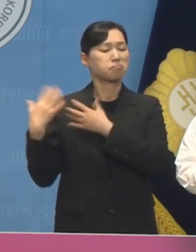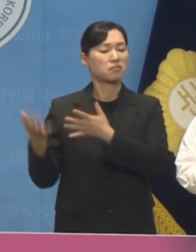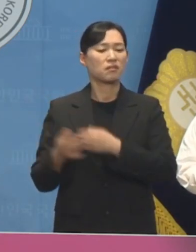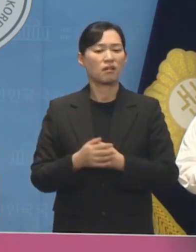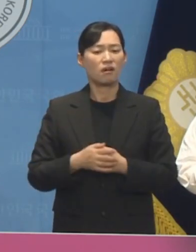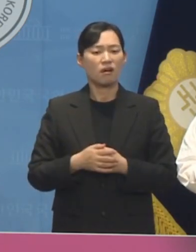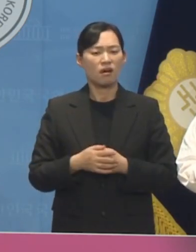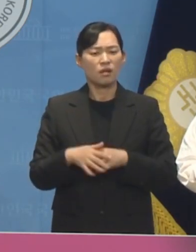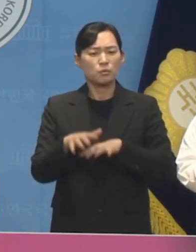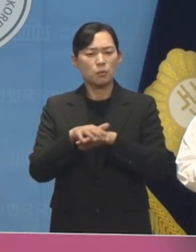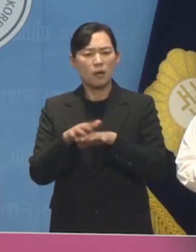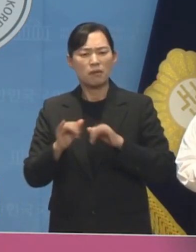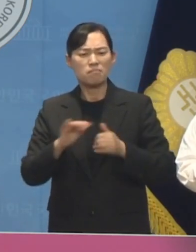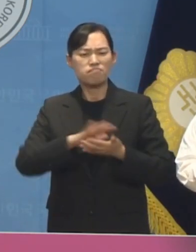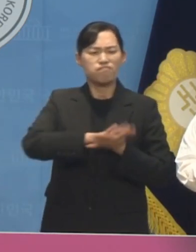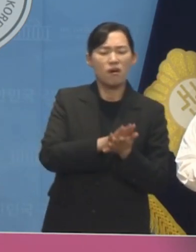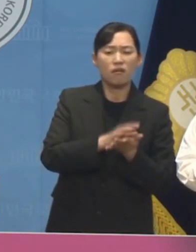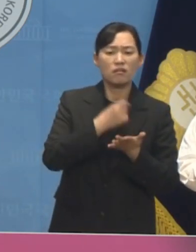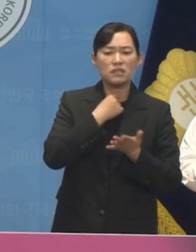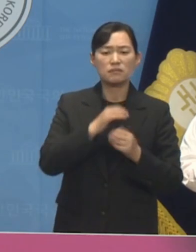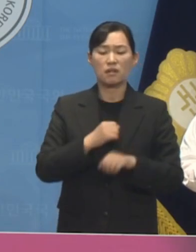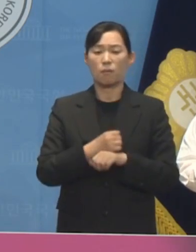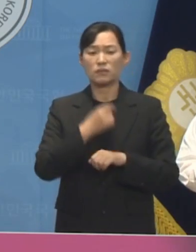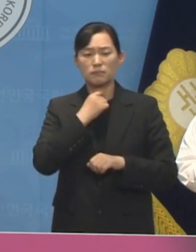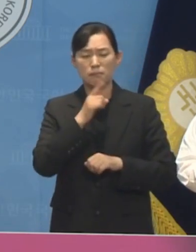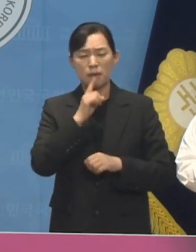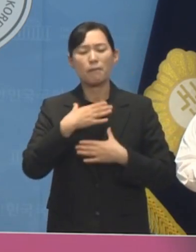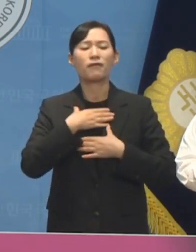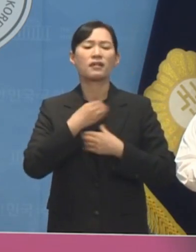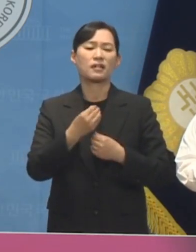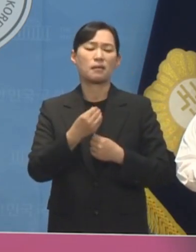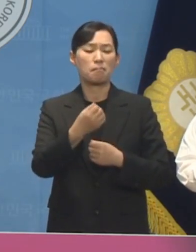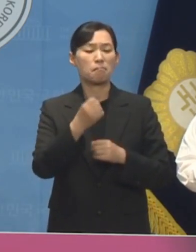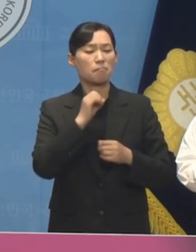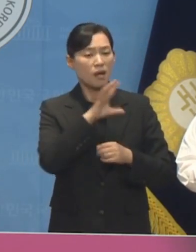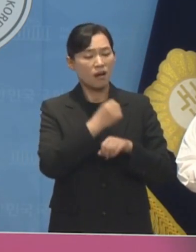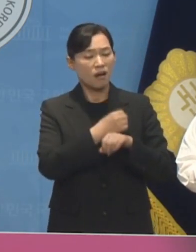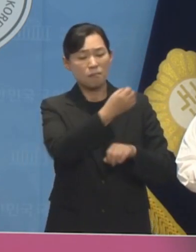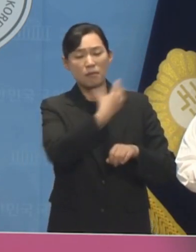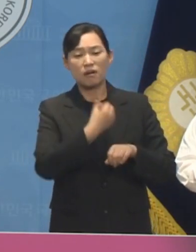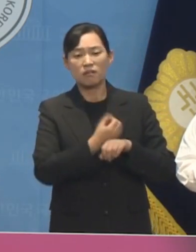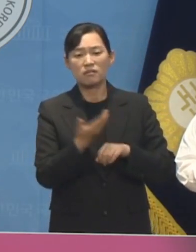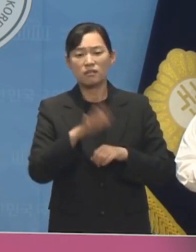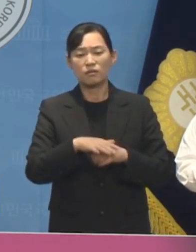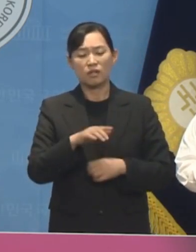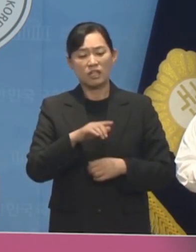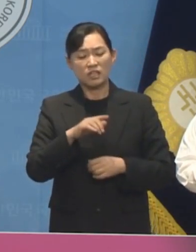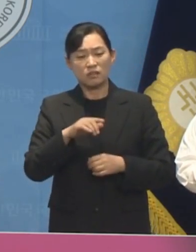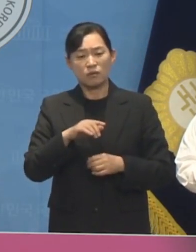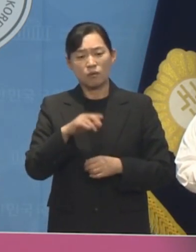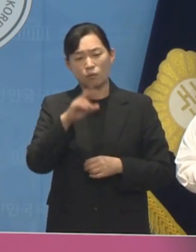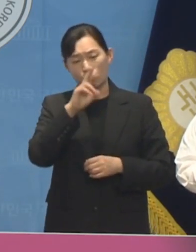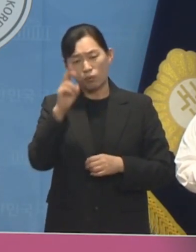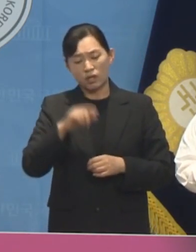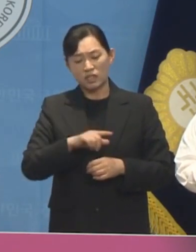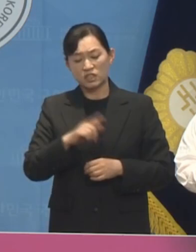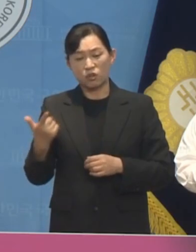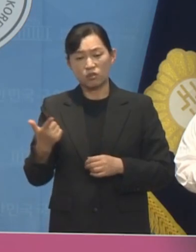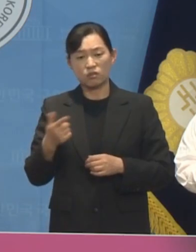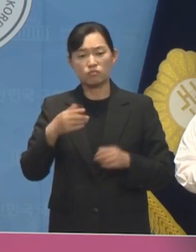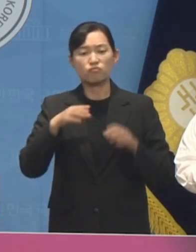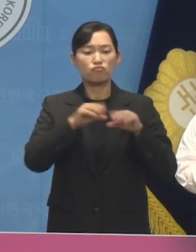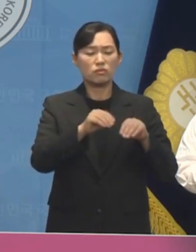조합원을 짓밟으려고만 합니다. 하고 싶은 얘기 편안하게 다 하라 해놓고 그날 오후 석식 중단이라는 학교장의